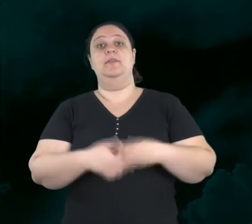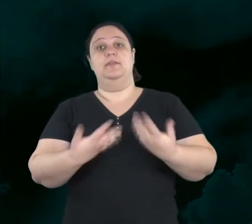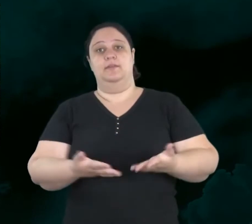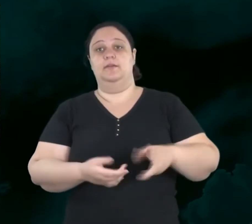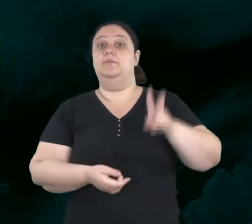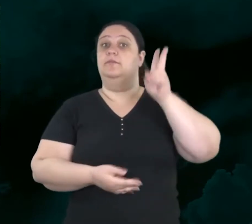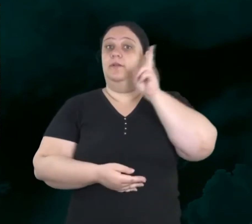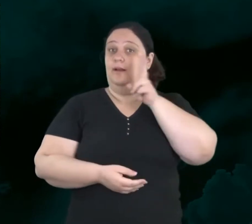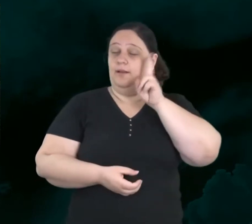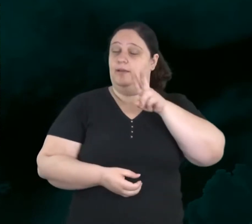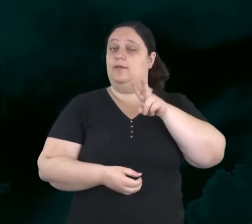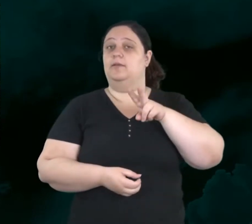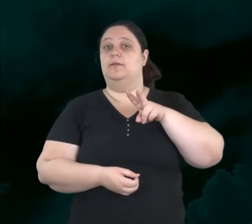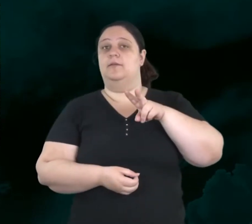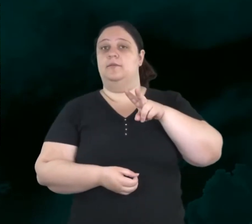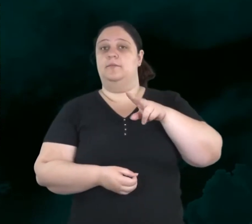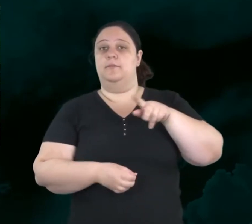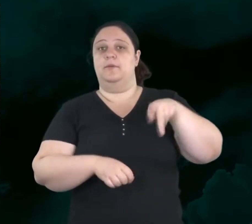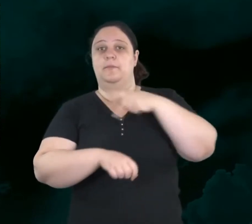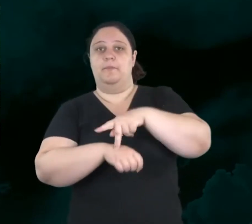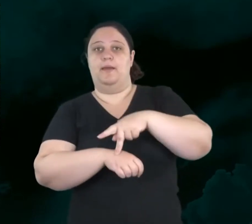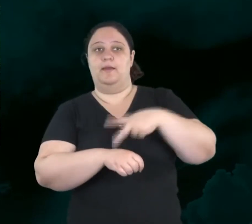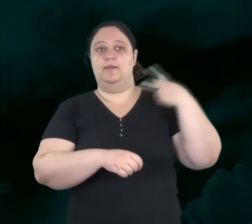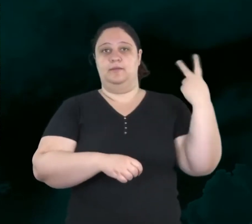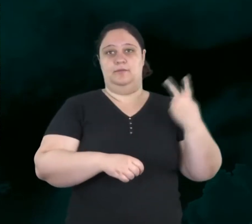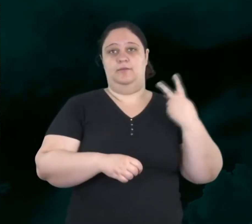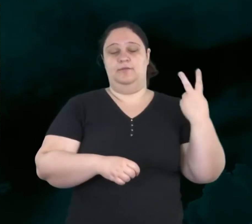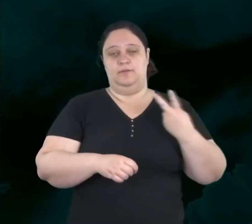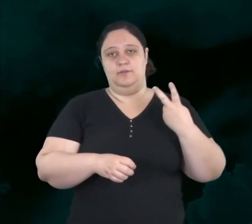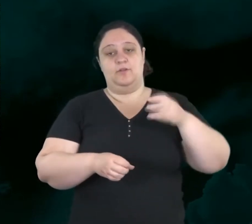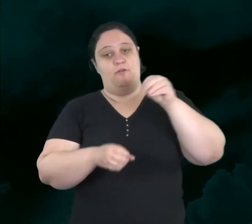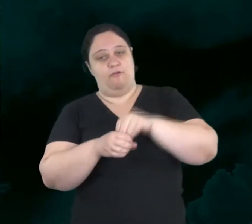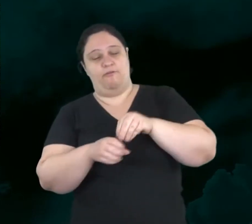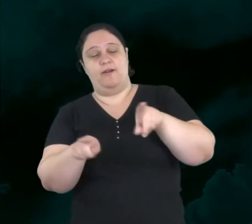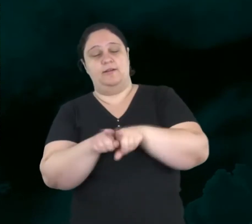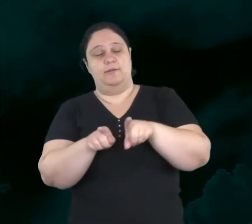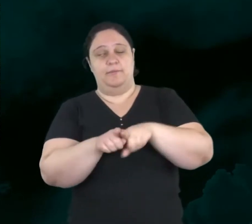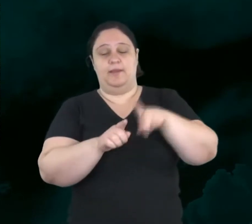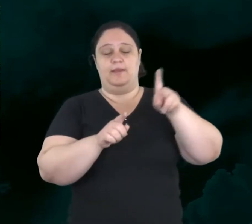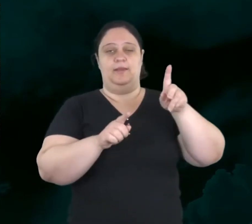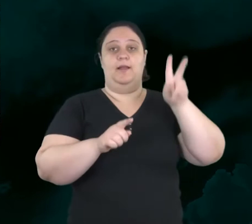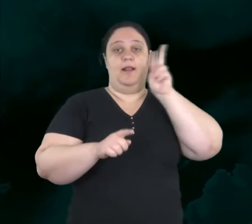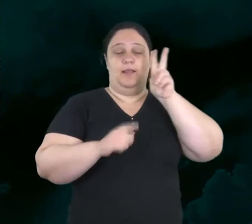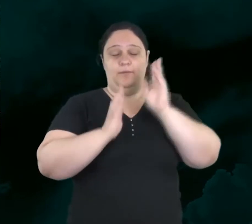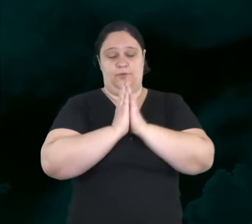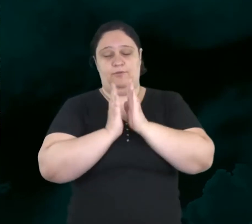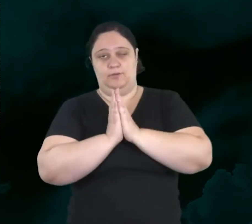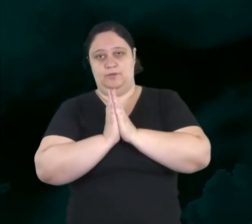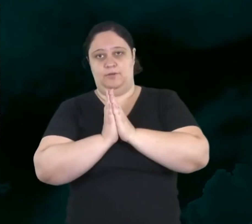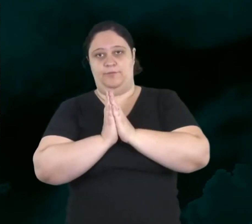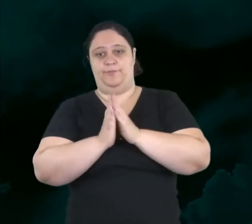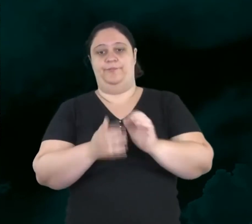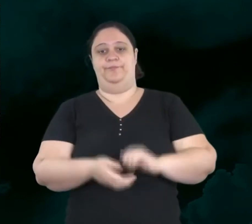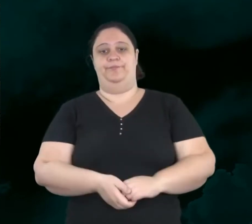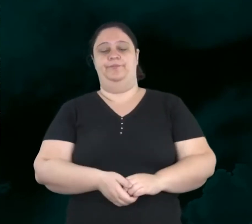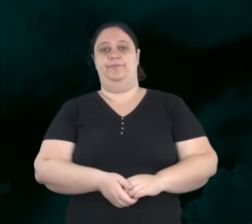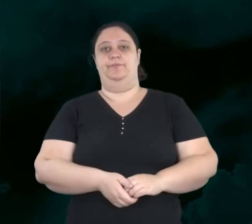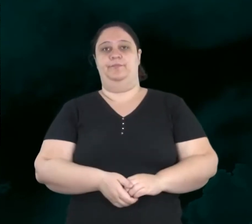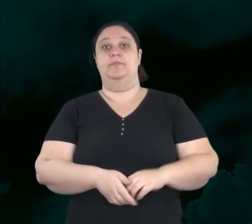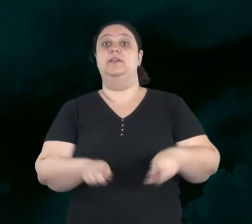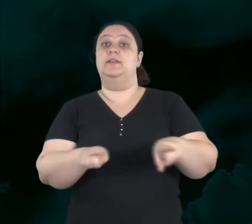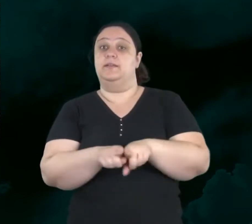lembra-se de Venezuela nas suas ofertas e nas suas orações. E não se esquecer também de fazer suas ofertas na